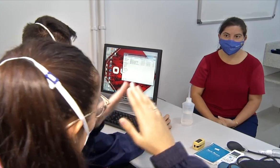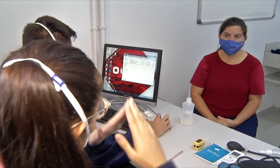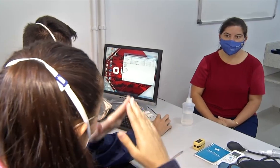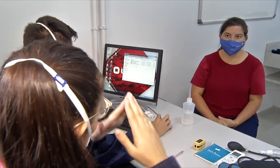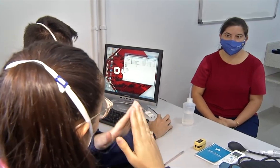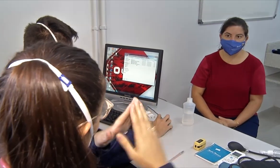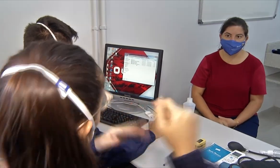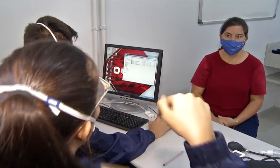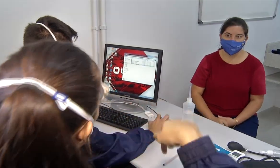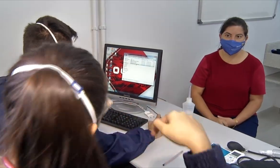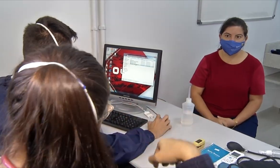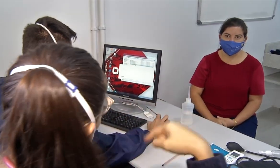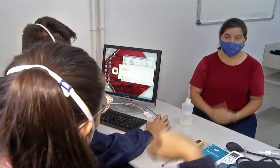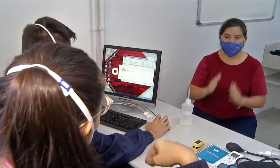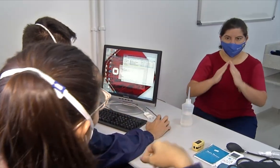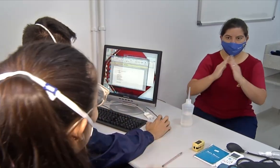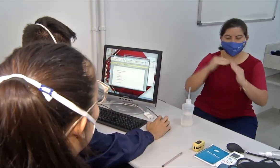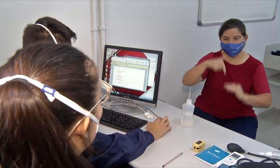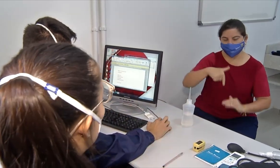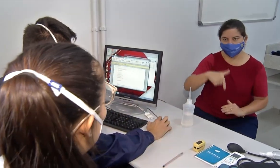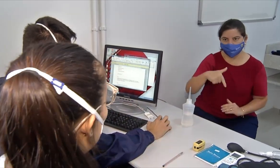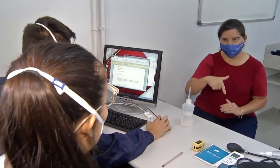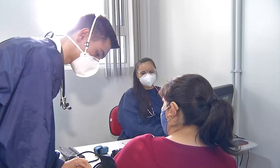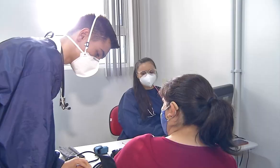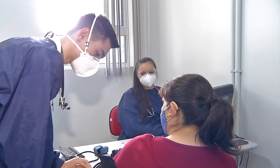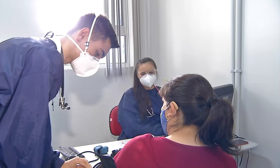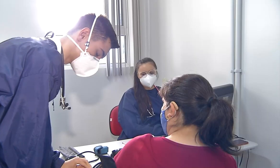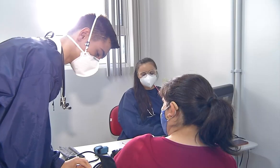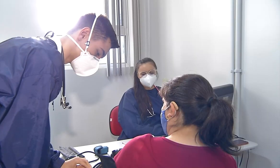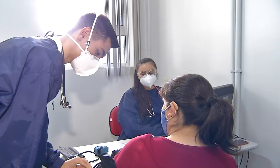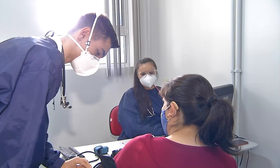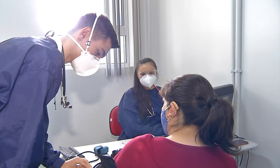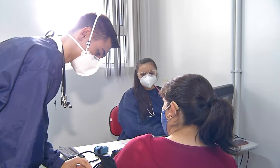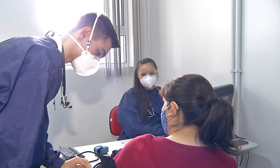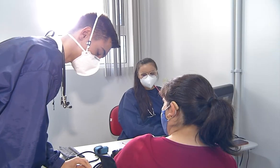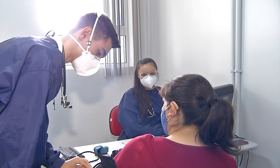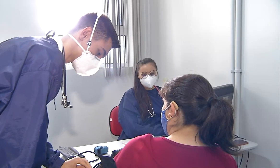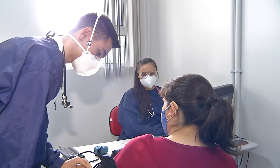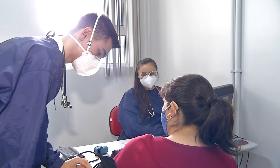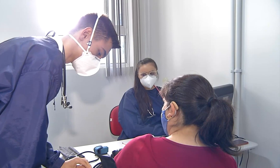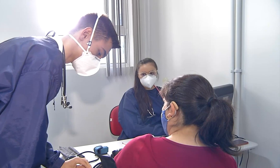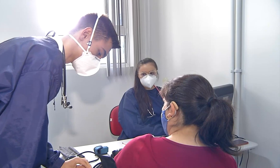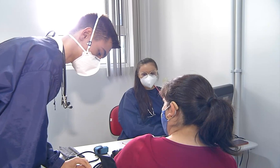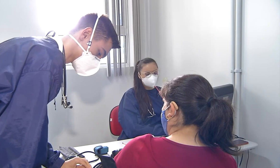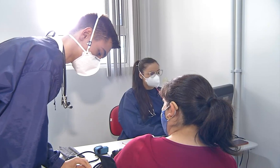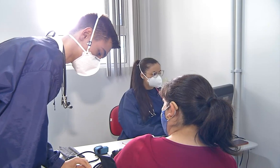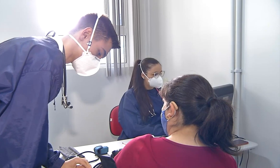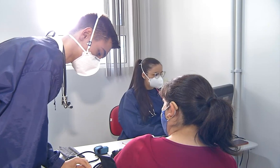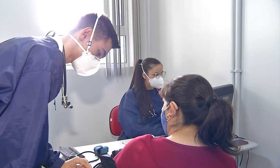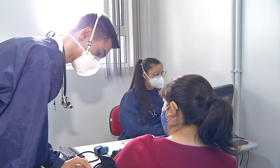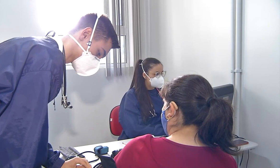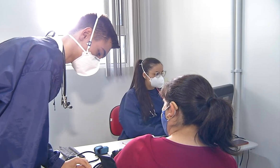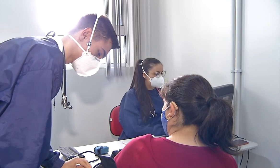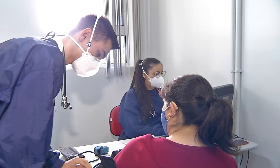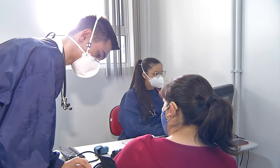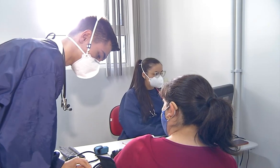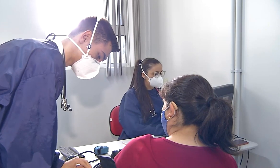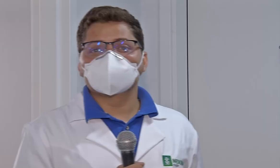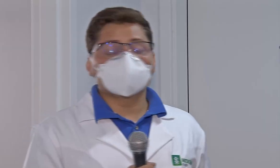e humanização nos atendimentos médicos para a comunidade surda do município. Eu não tive essa oportunidade e